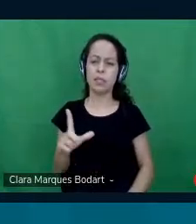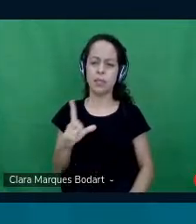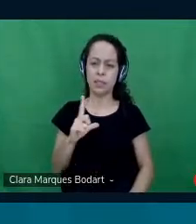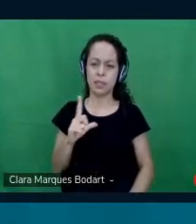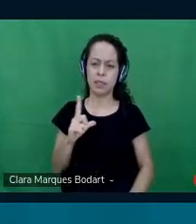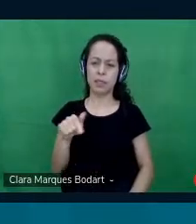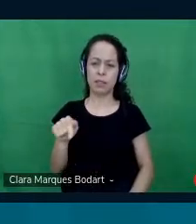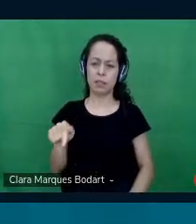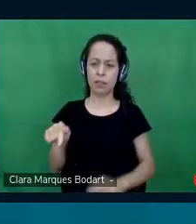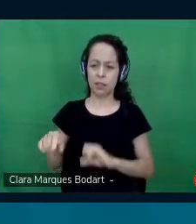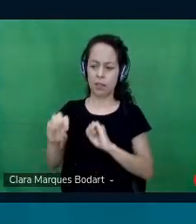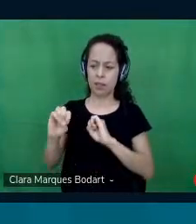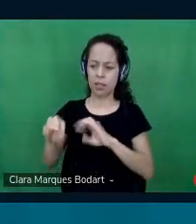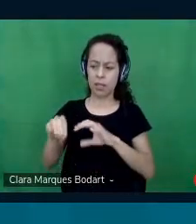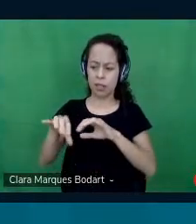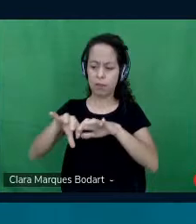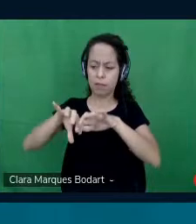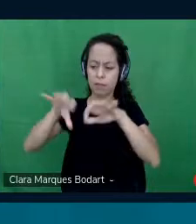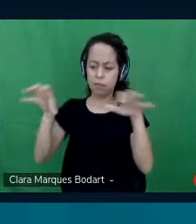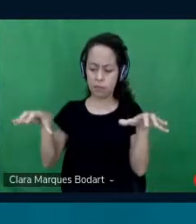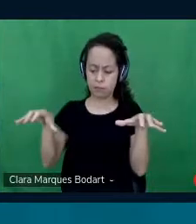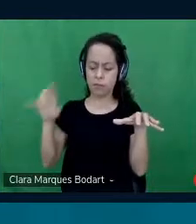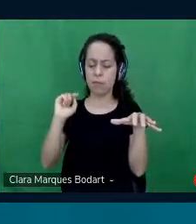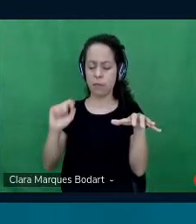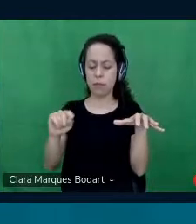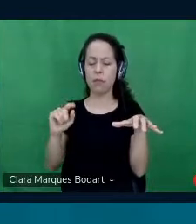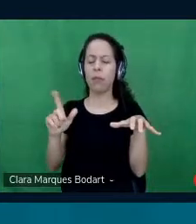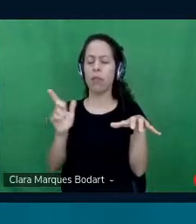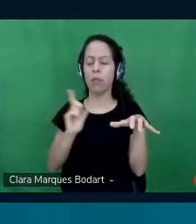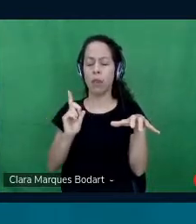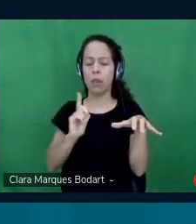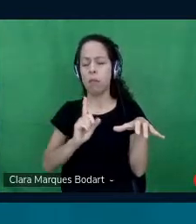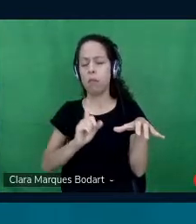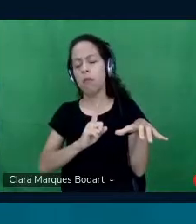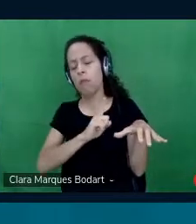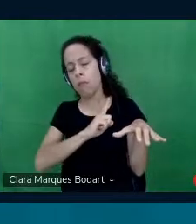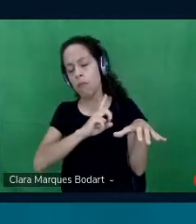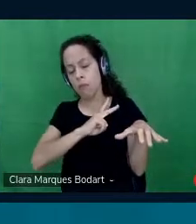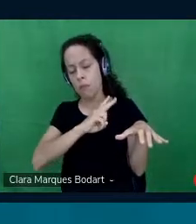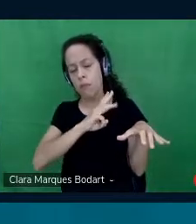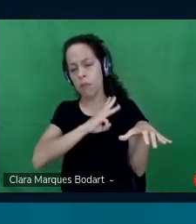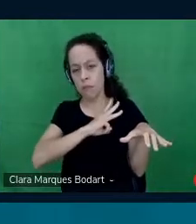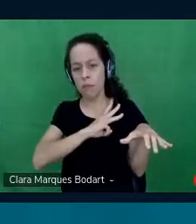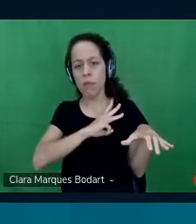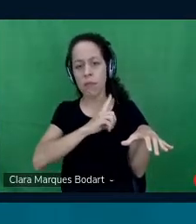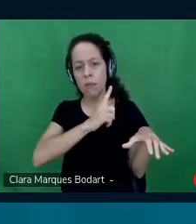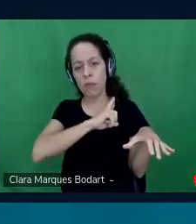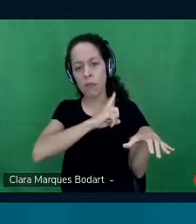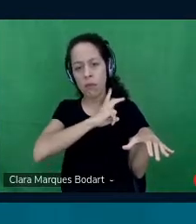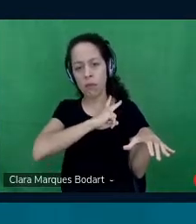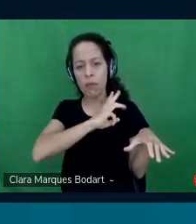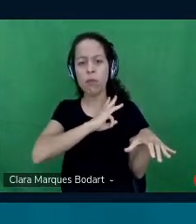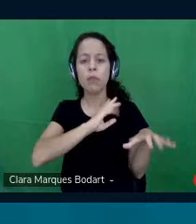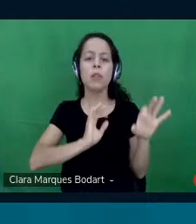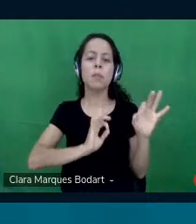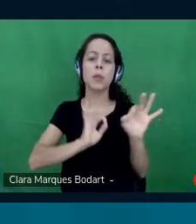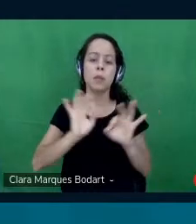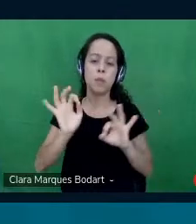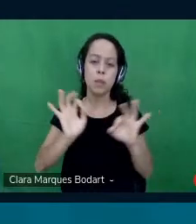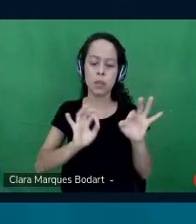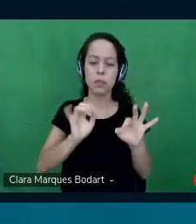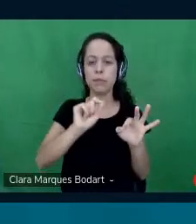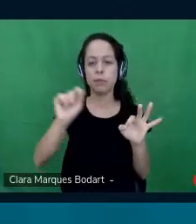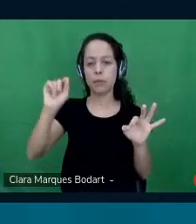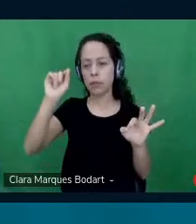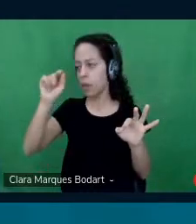um ensino secundário, um ensino de segundo grau, um ensino médio voltado para preparar as pessoas para o acesso ao